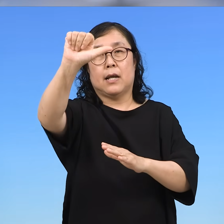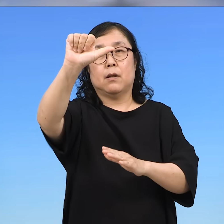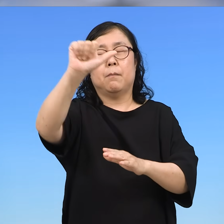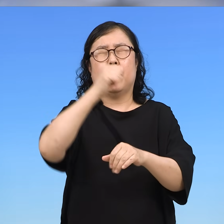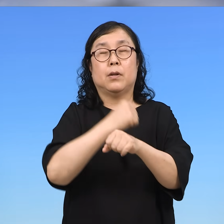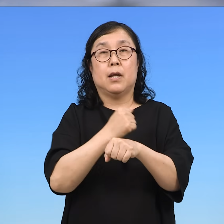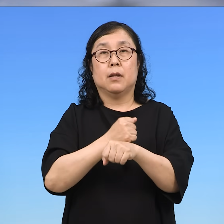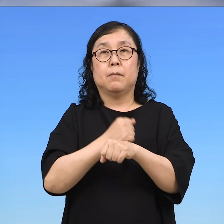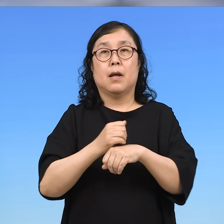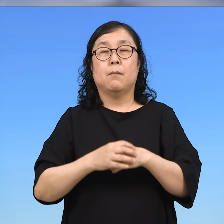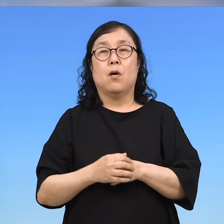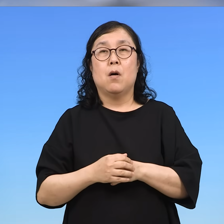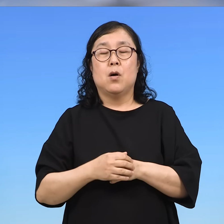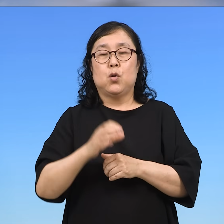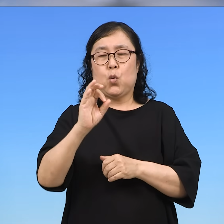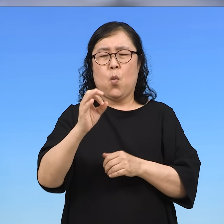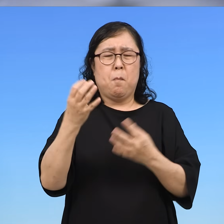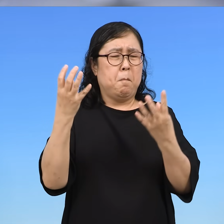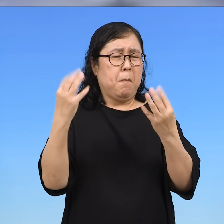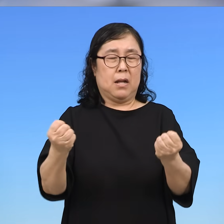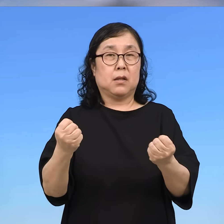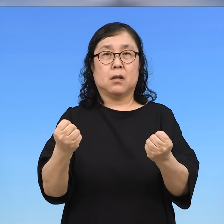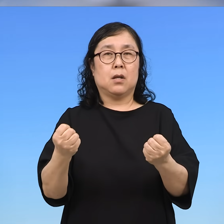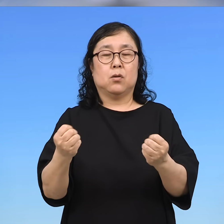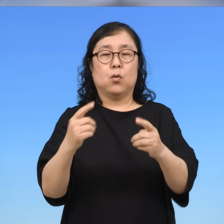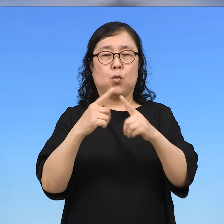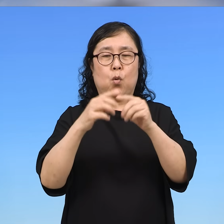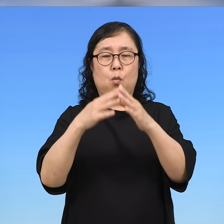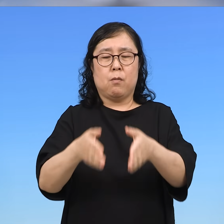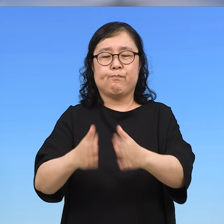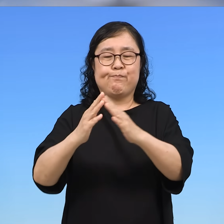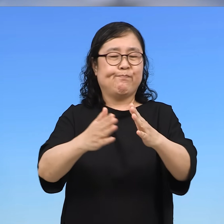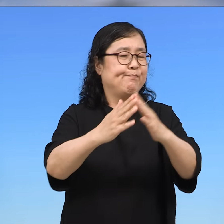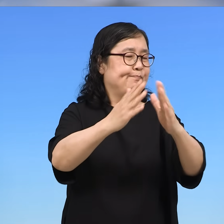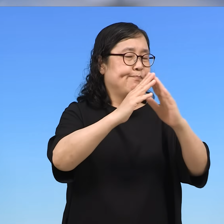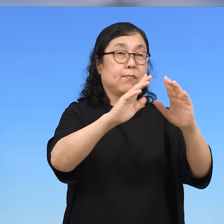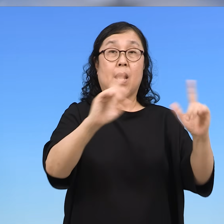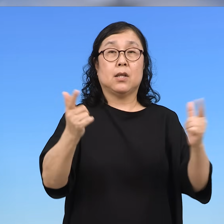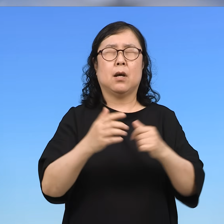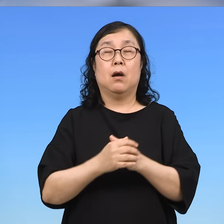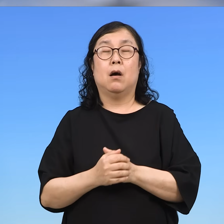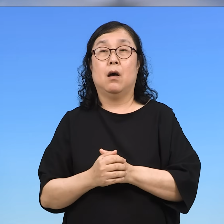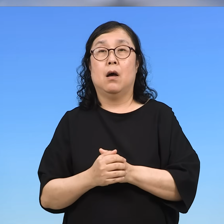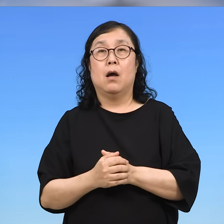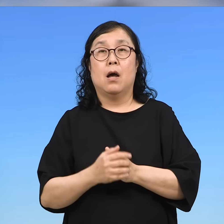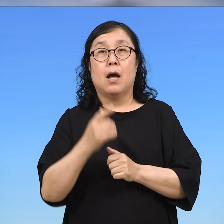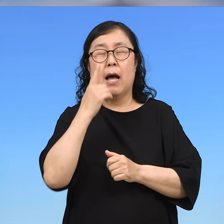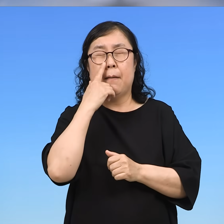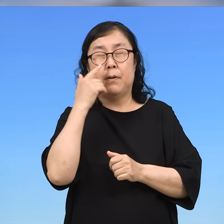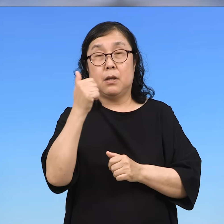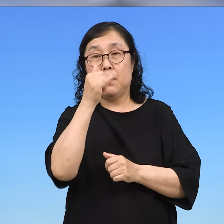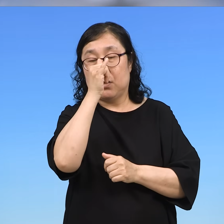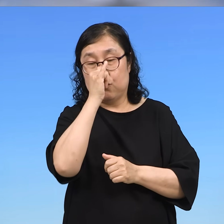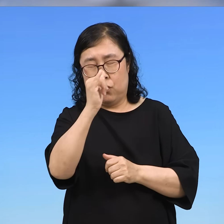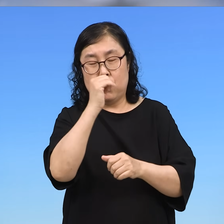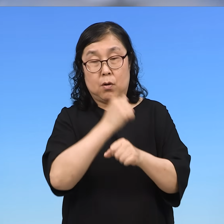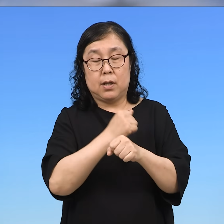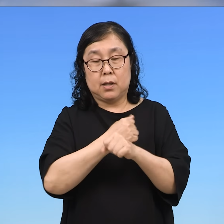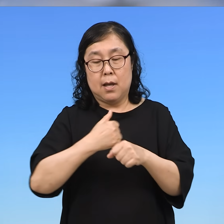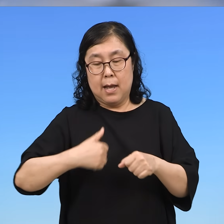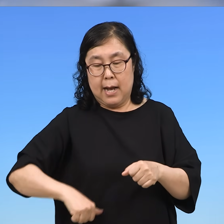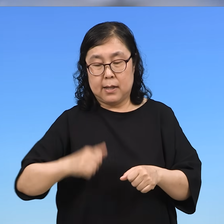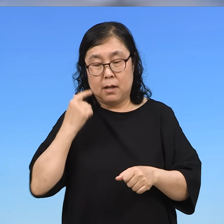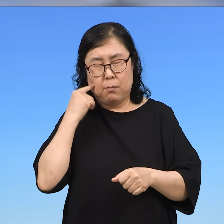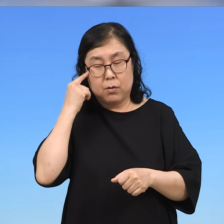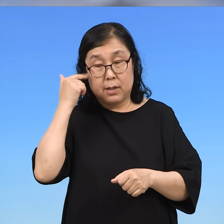그것도 그냥 아주 든든한 후원이 있고 이런 게 아니고요, 이 목사님 아버님이 참 훌륭하세요. 그래서 이